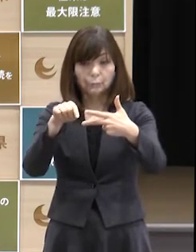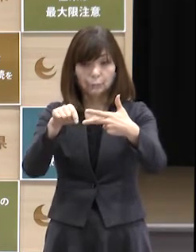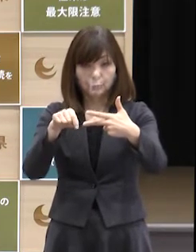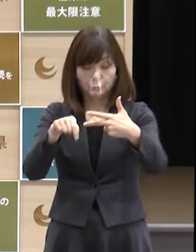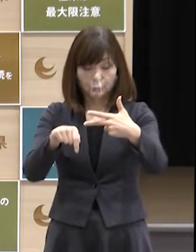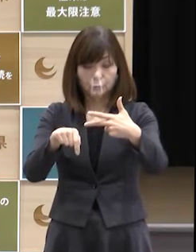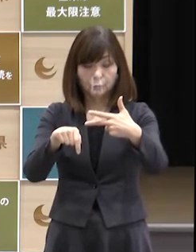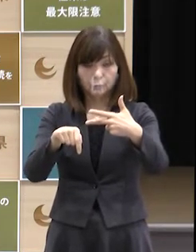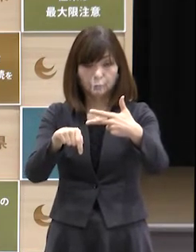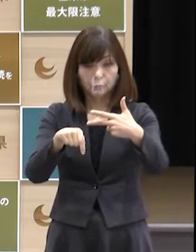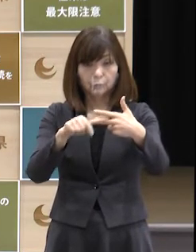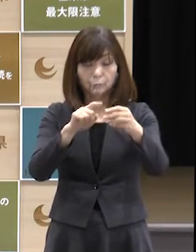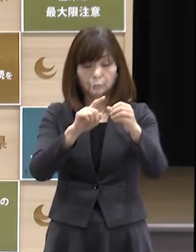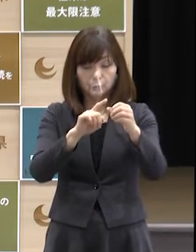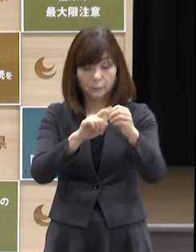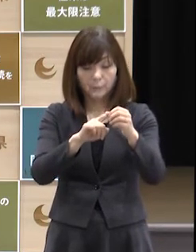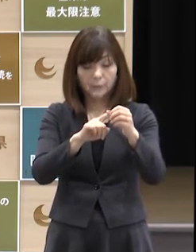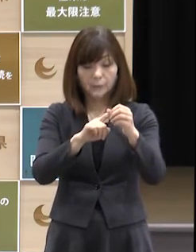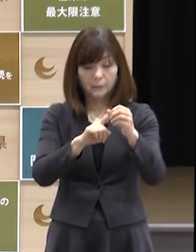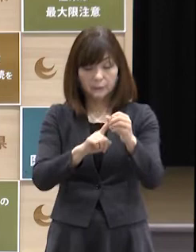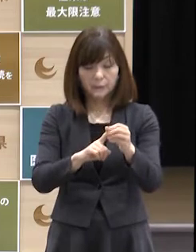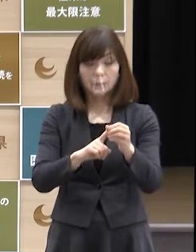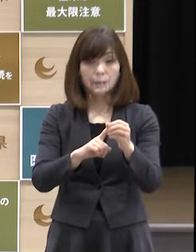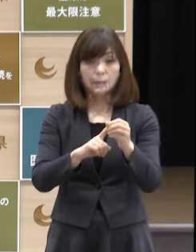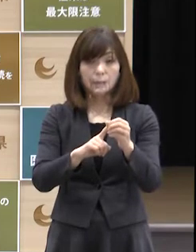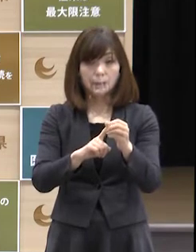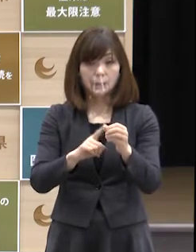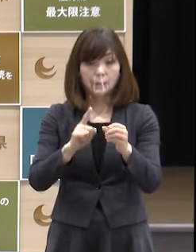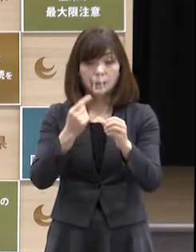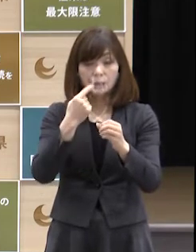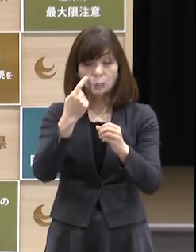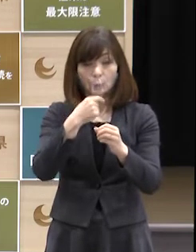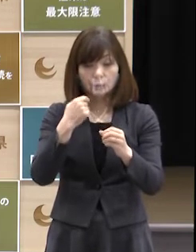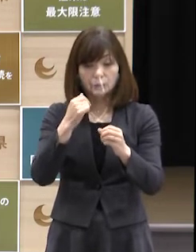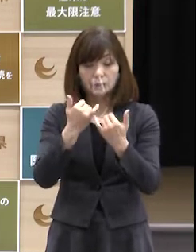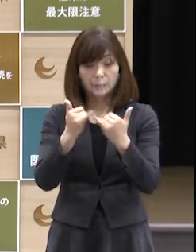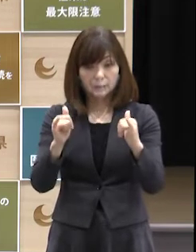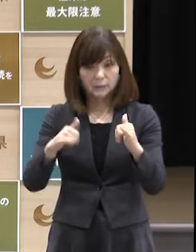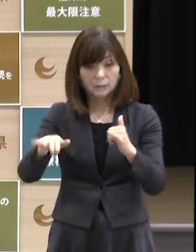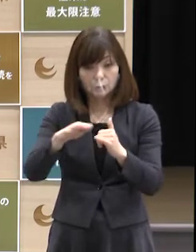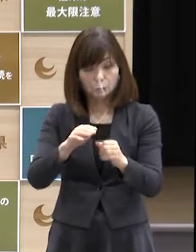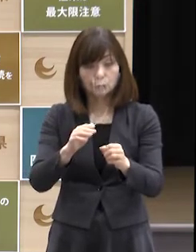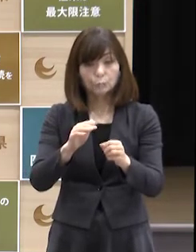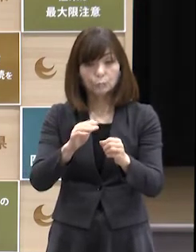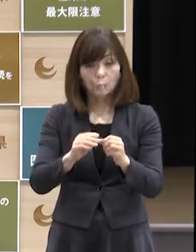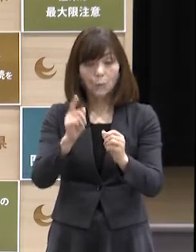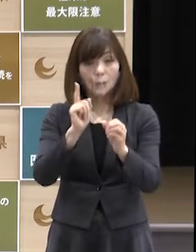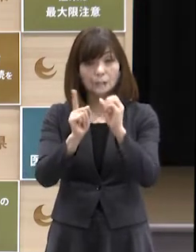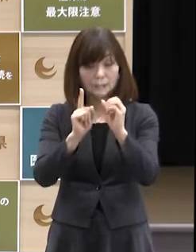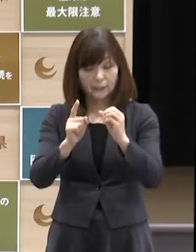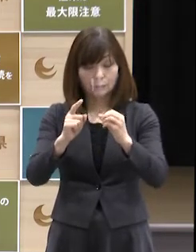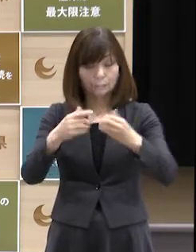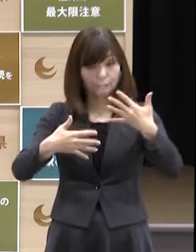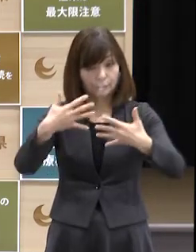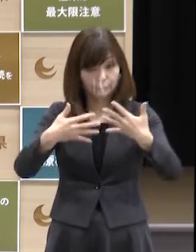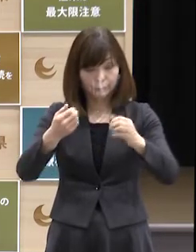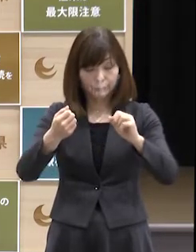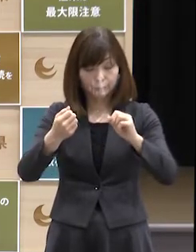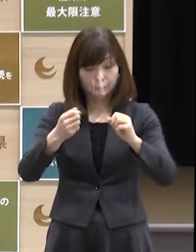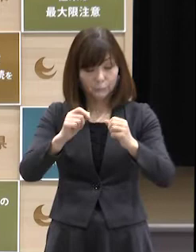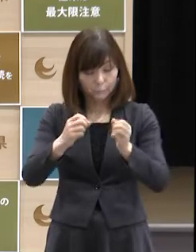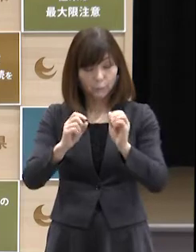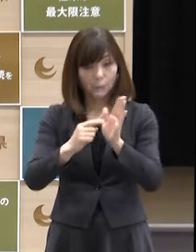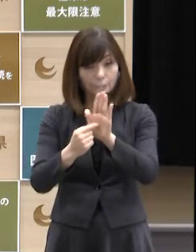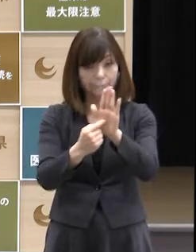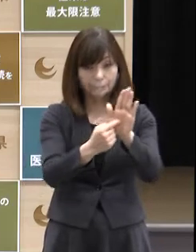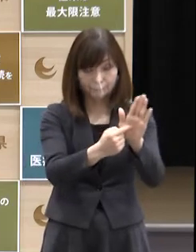ね、一口町方集のデジタルサイネージも設置をさせていただいて、このプロジェクトの PR を、現地で行